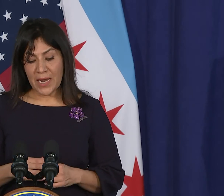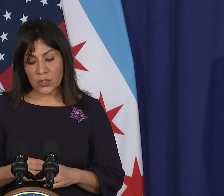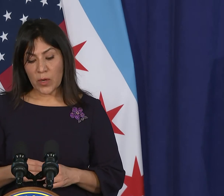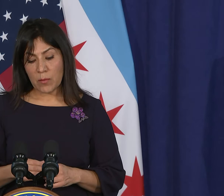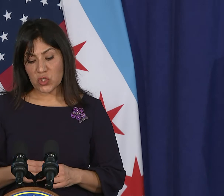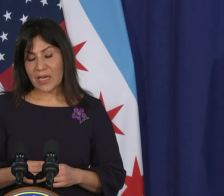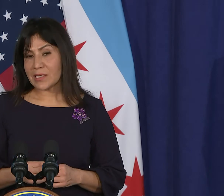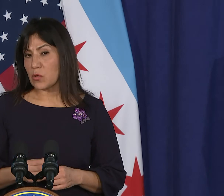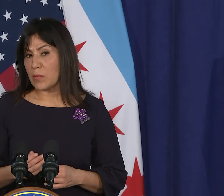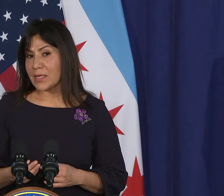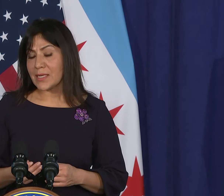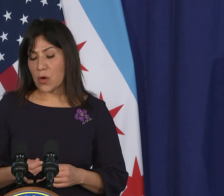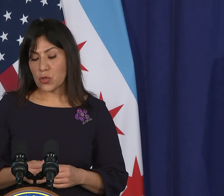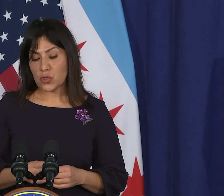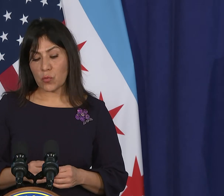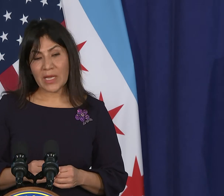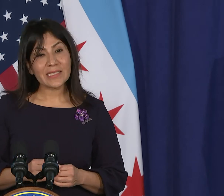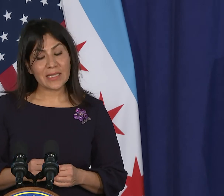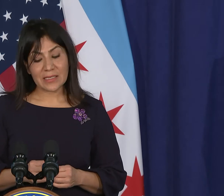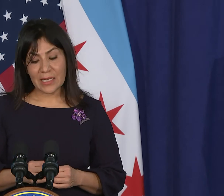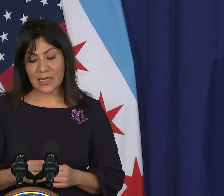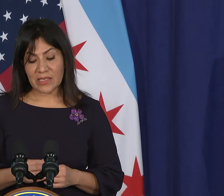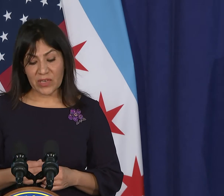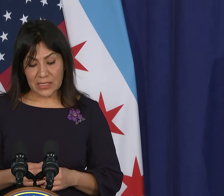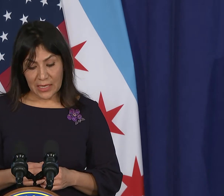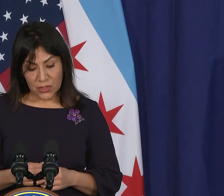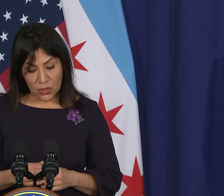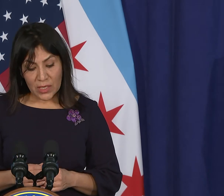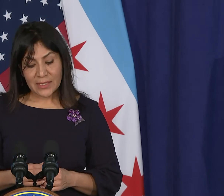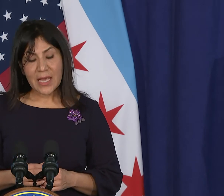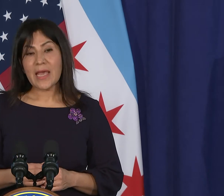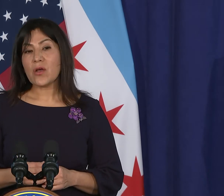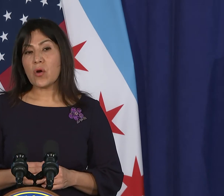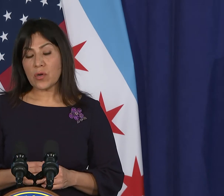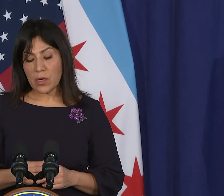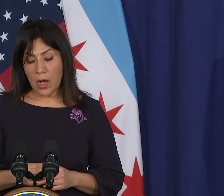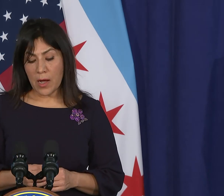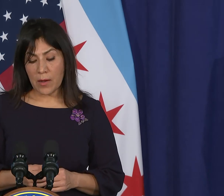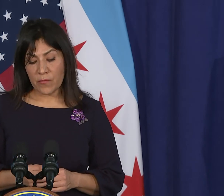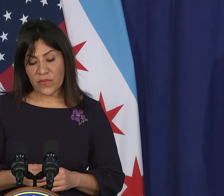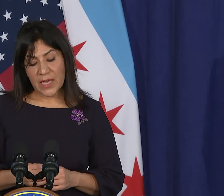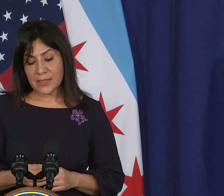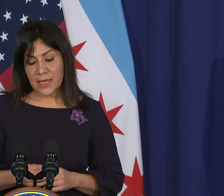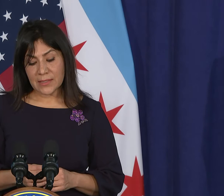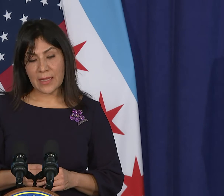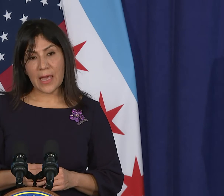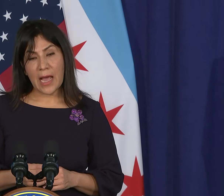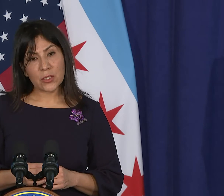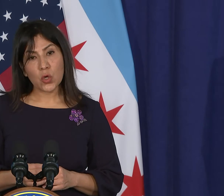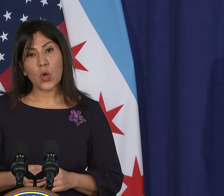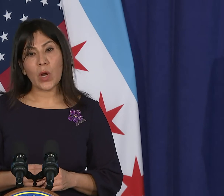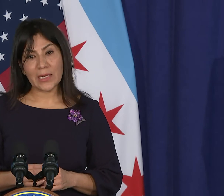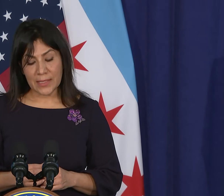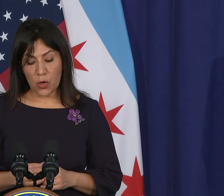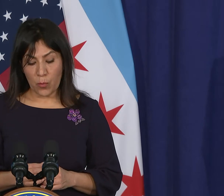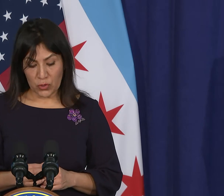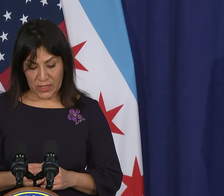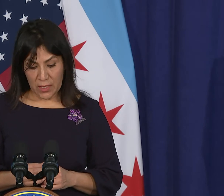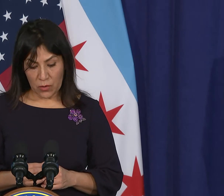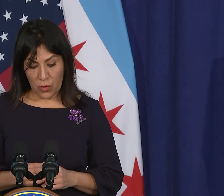Desde marzo hemos realizado más de 8,700 investigaciones con fianzas de solo